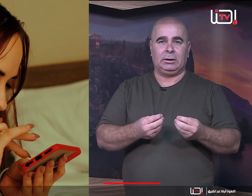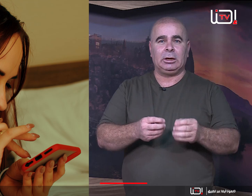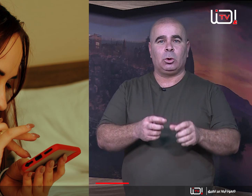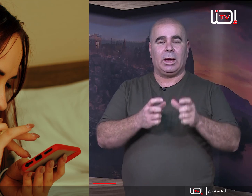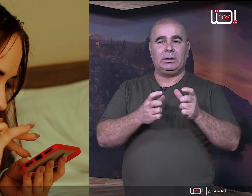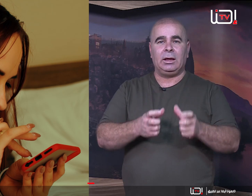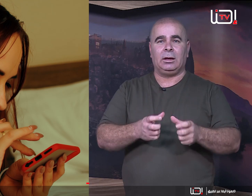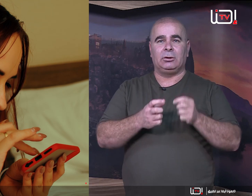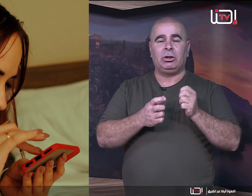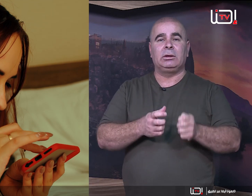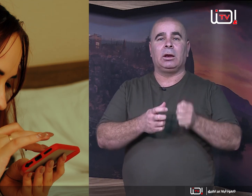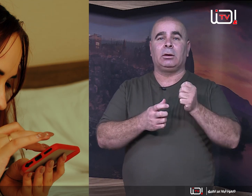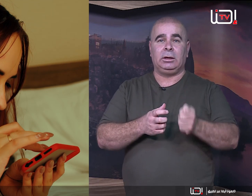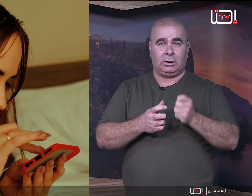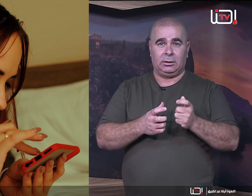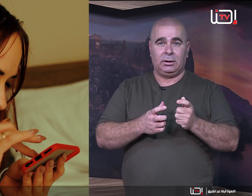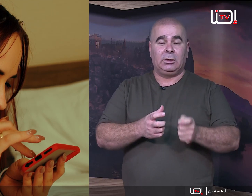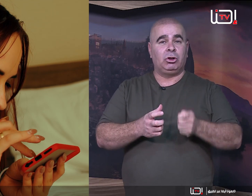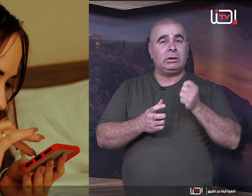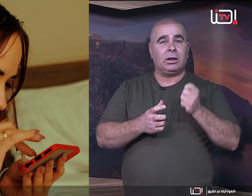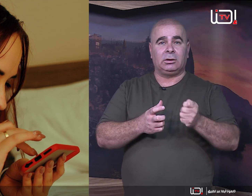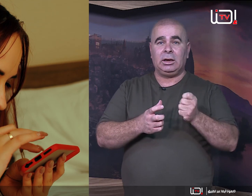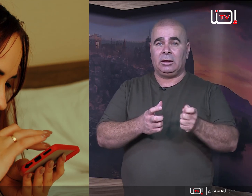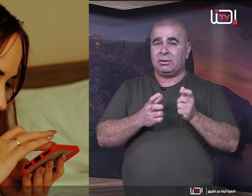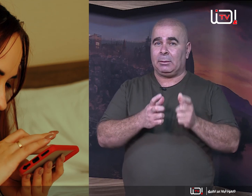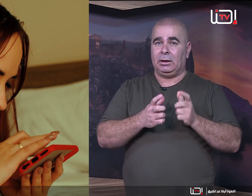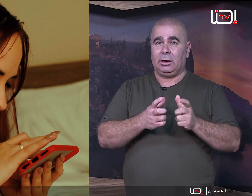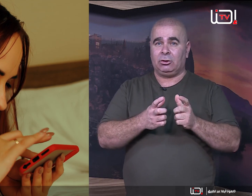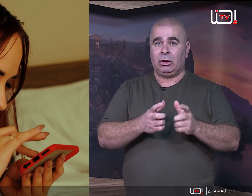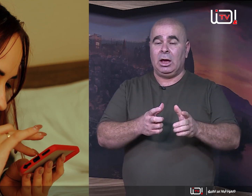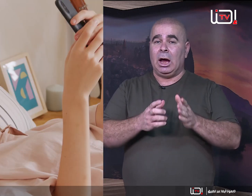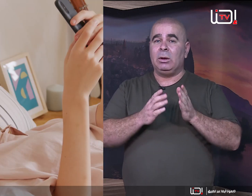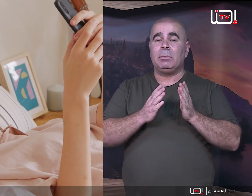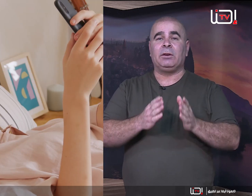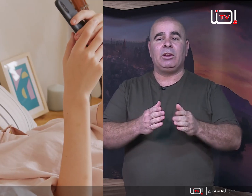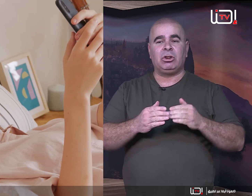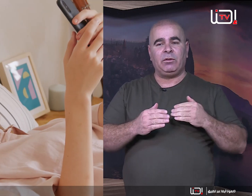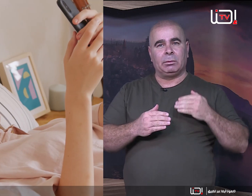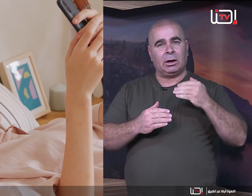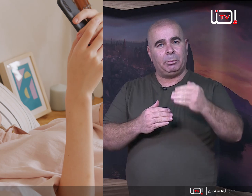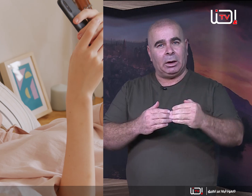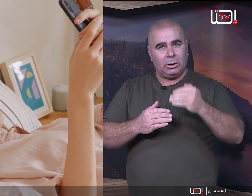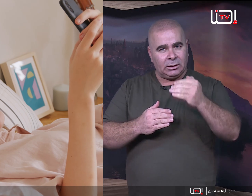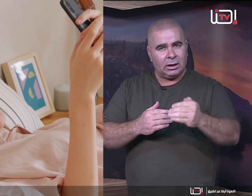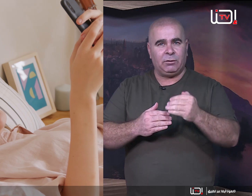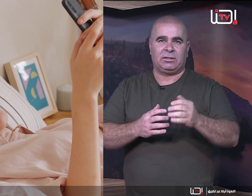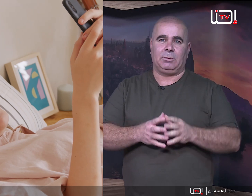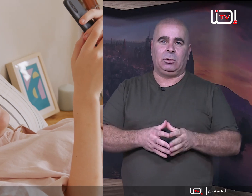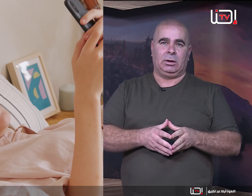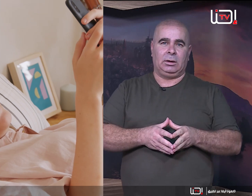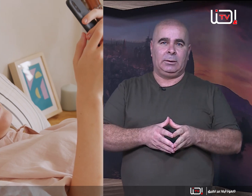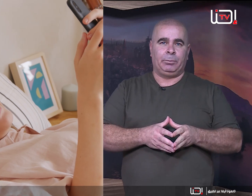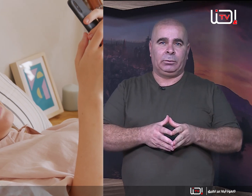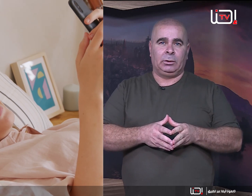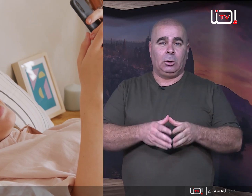السماء التيك توك اداه جدا خطيره جدا خطيره اذا ما استعملناها او اذا ما عرفنا كيف من باولادنا كيف